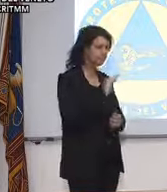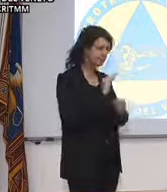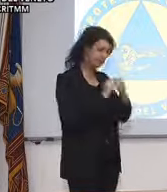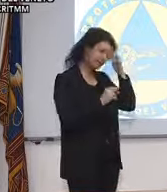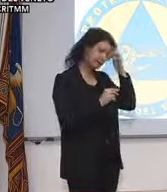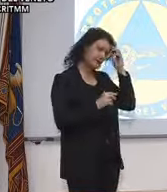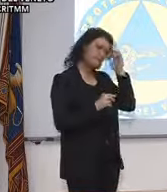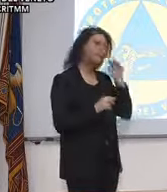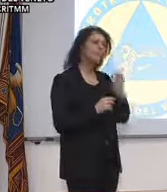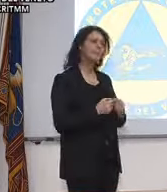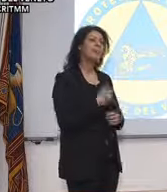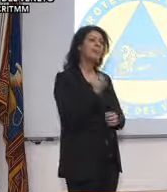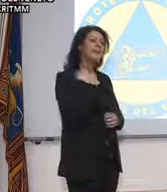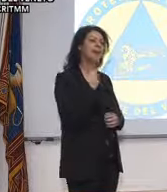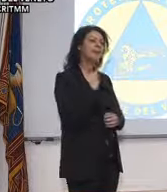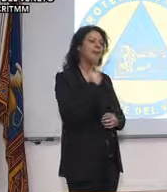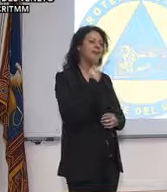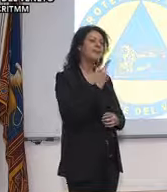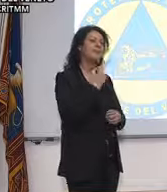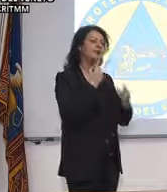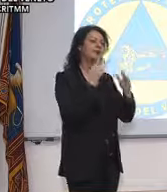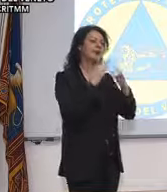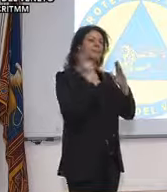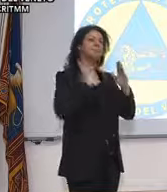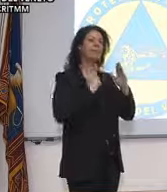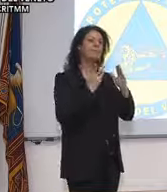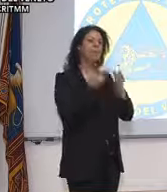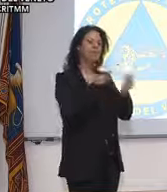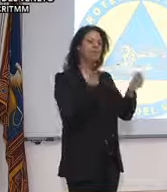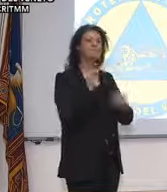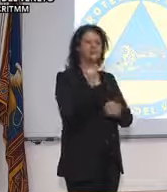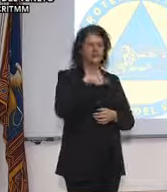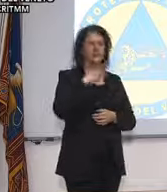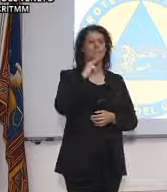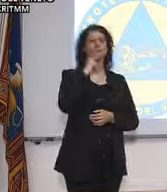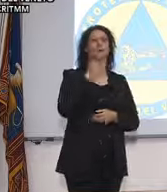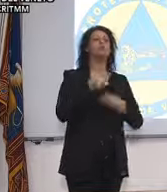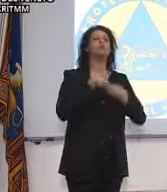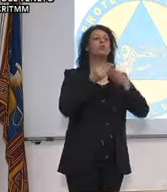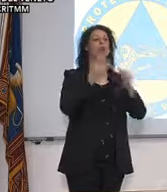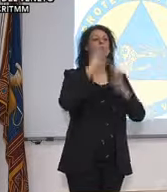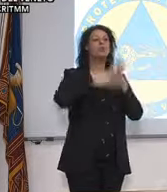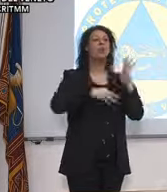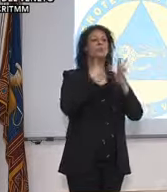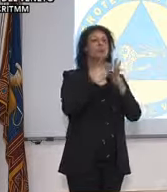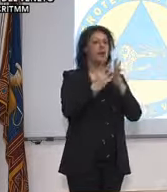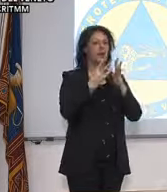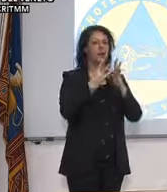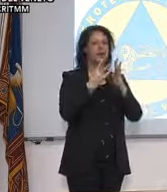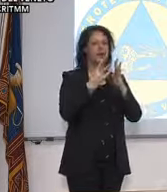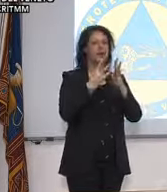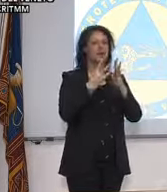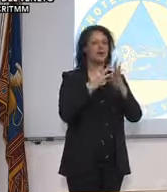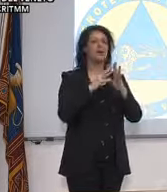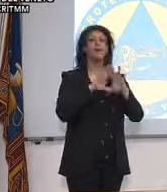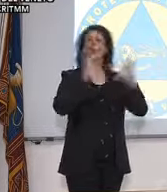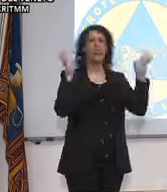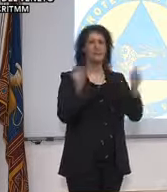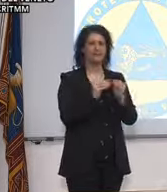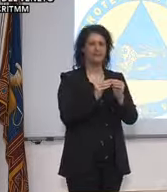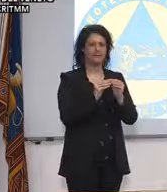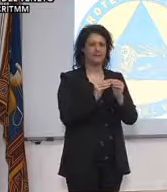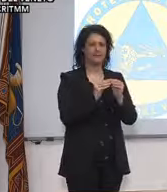di tipo. Sì, allora nel pomeriggio riforniamo la tabella complessiva, perché abbiamo la tabella complessiva. Io vi posso solo